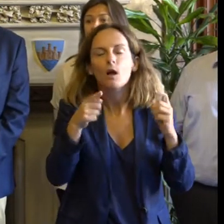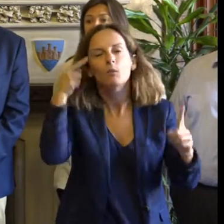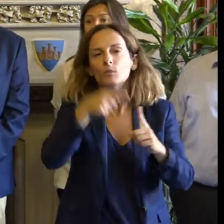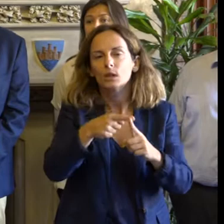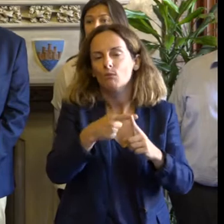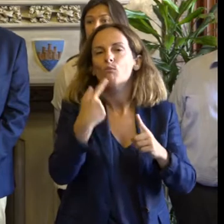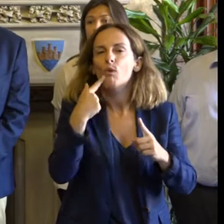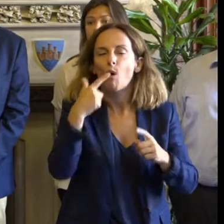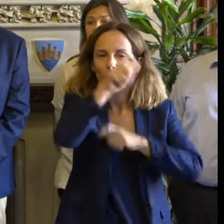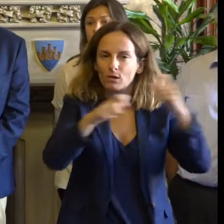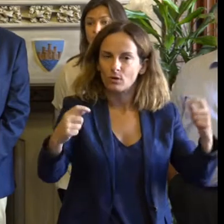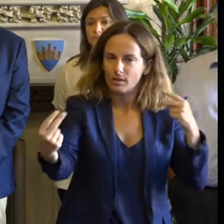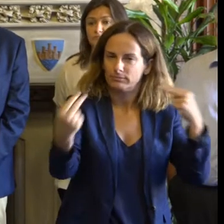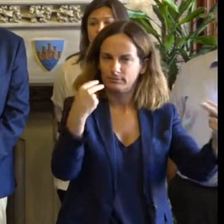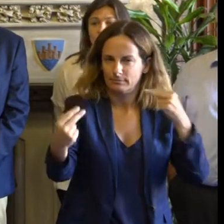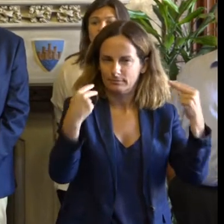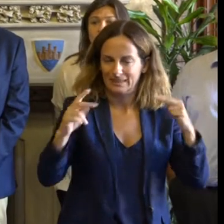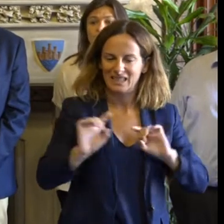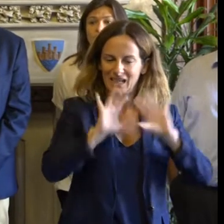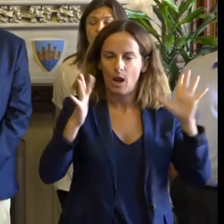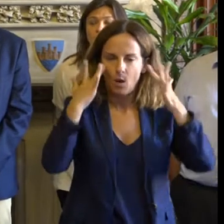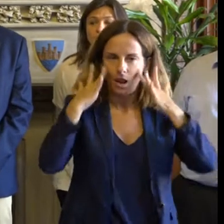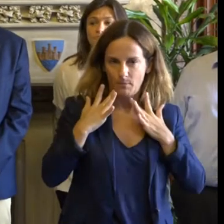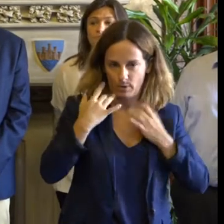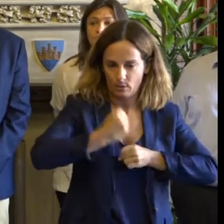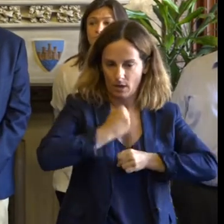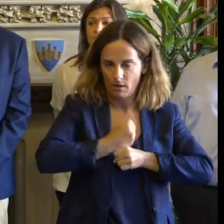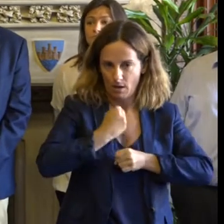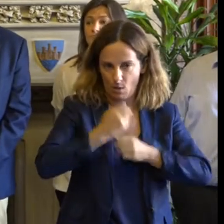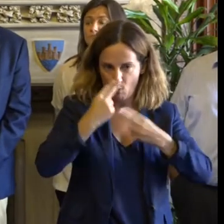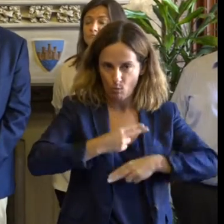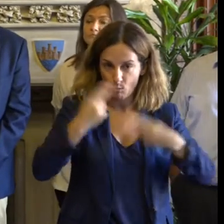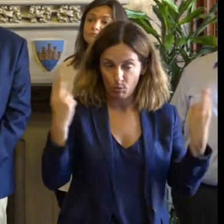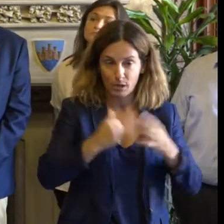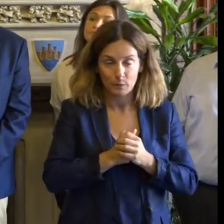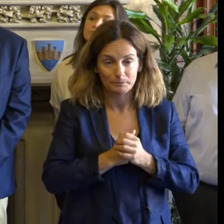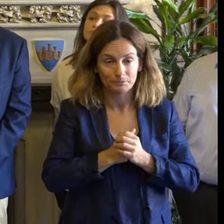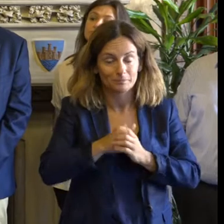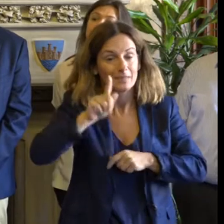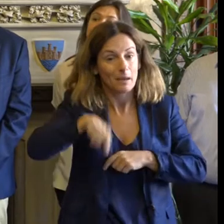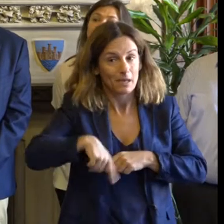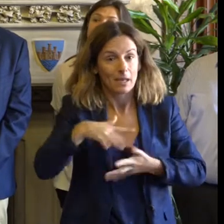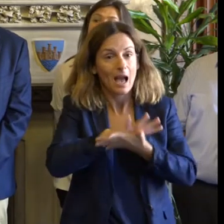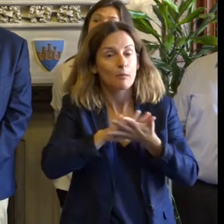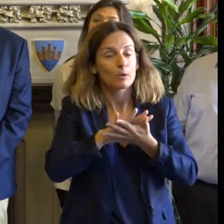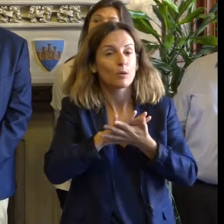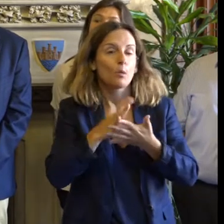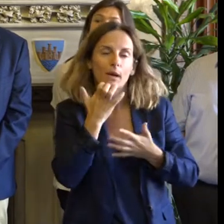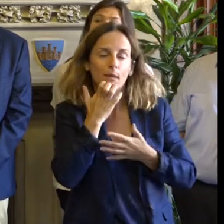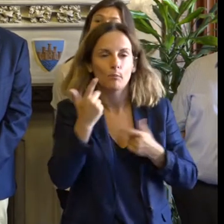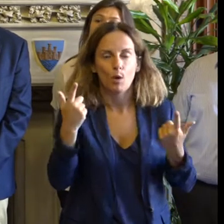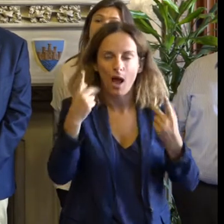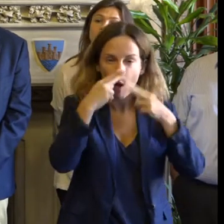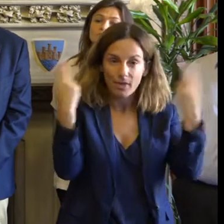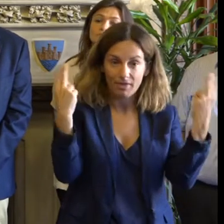Quan he parlat abans de participació ciutadana a l'estratègia política d'aquest Consell, Em referia també a iniciatives com l'audiència